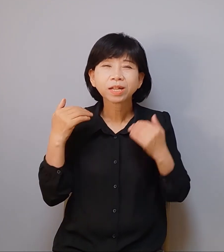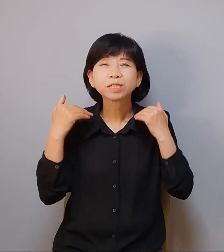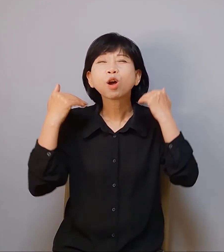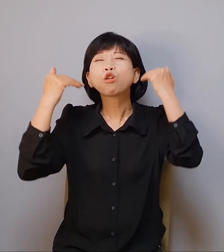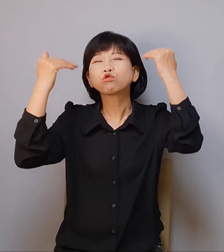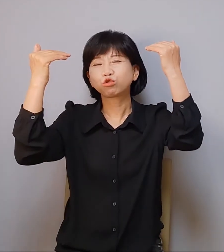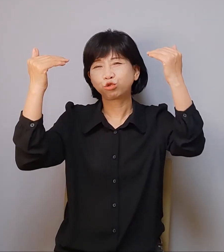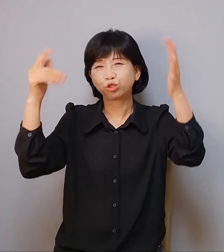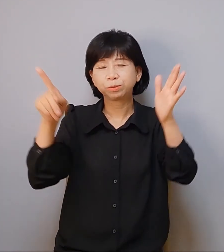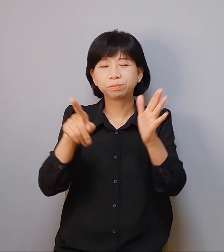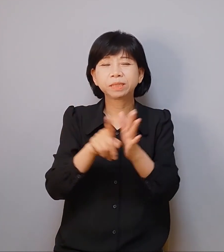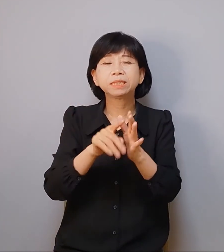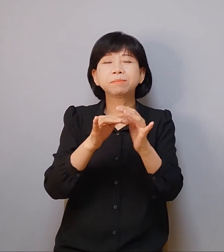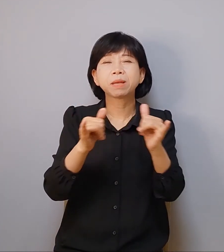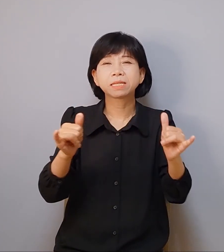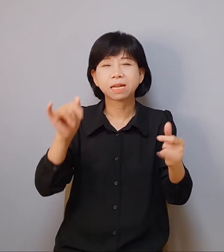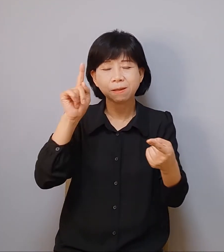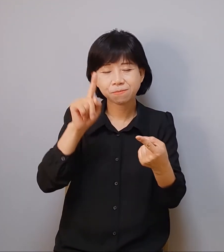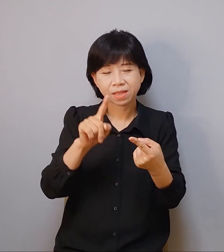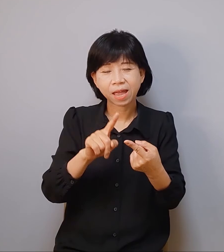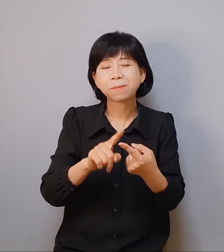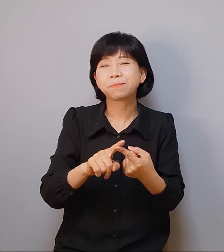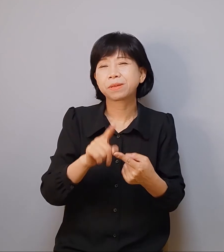믿음의 사람의 말이 돼야 되는 거예요.